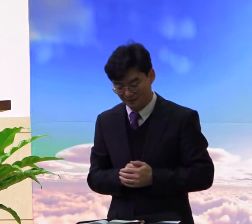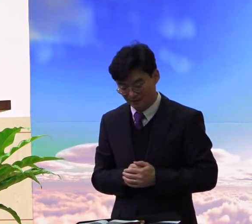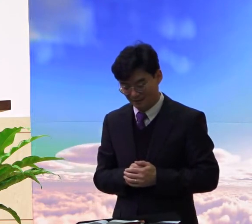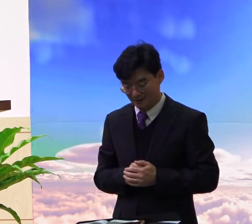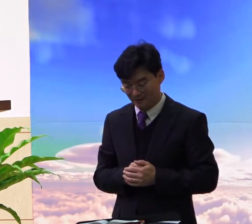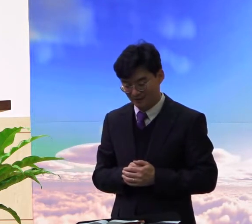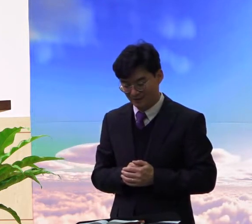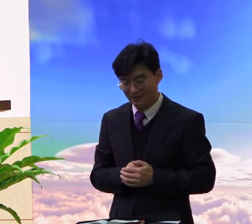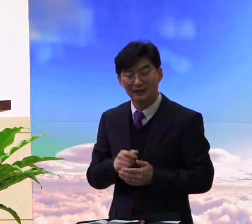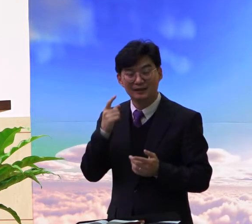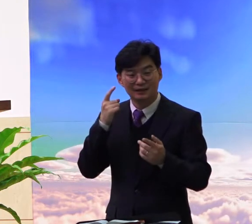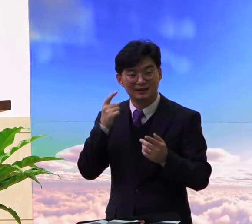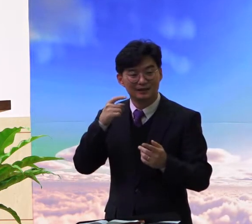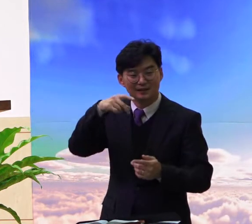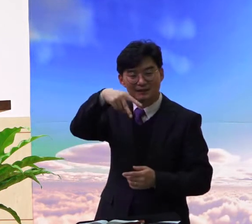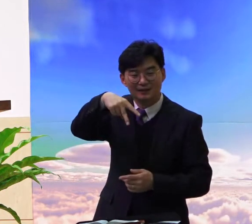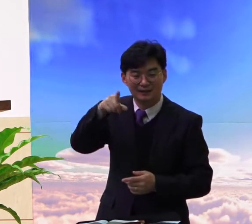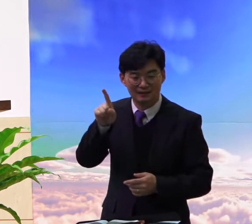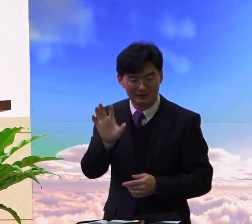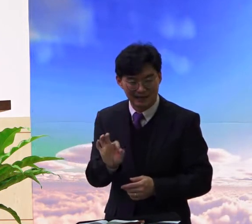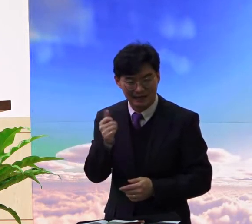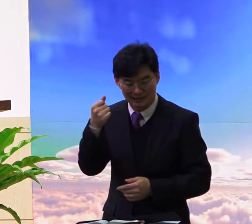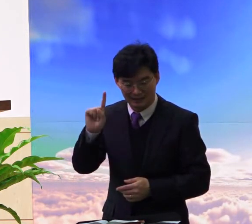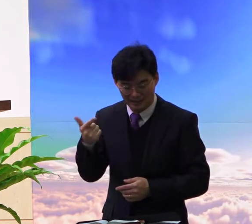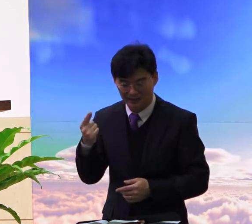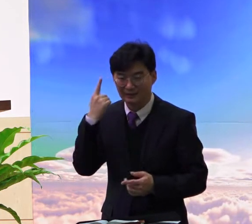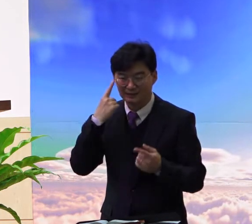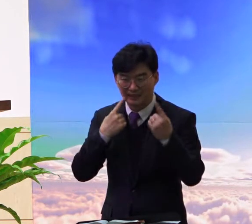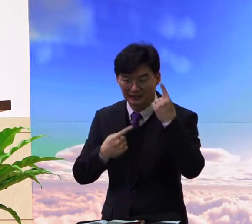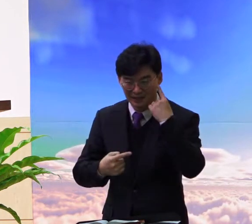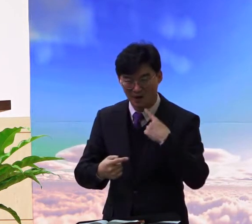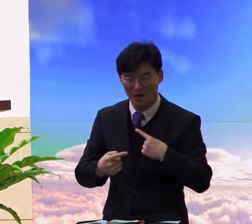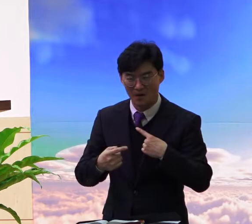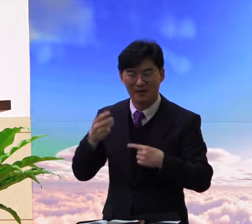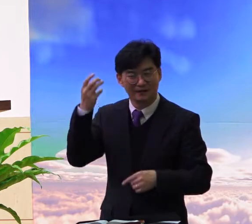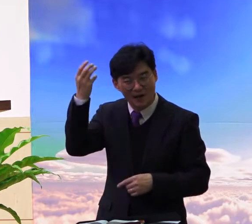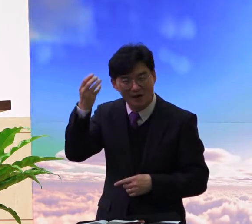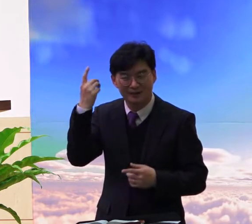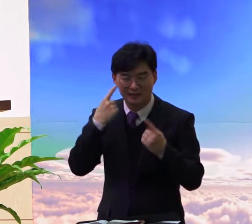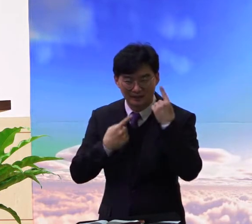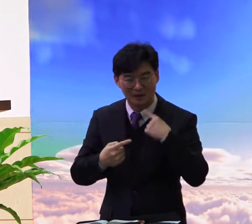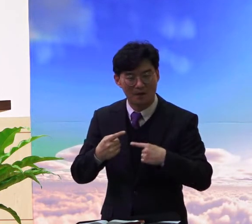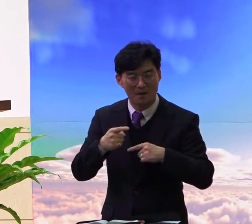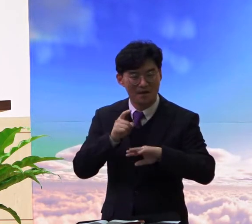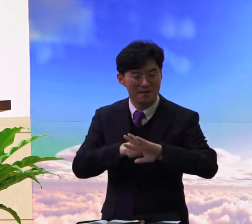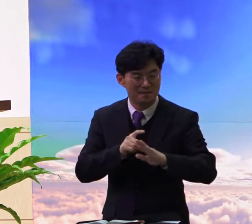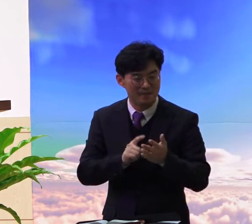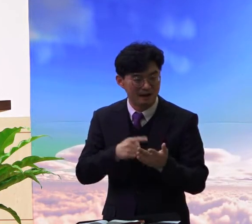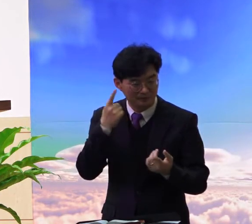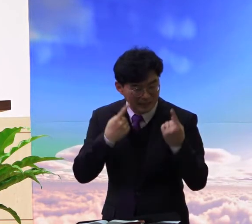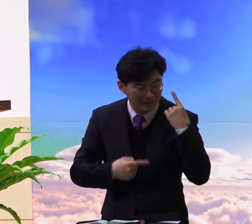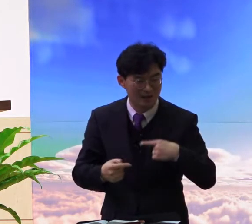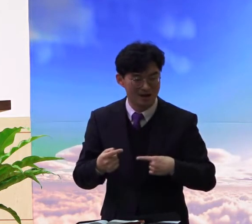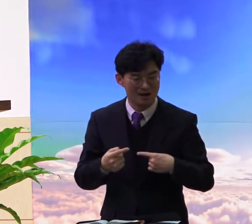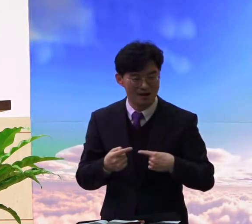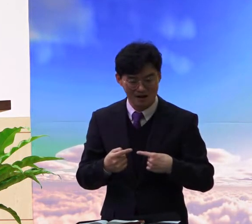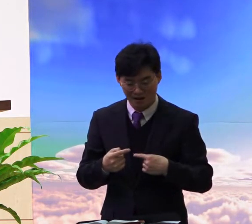같지만 저는 이것이 저와 여러분이 가져야 할 성도의 마음이라고 생각합니다. 하나님